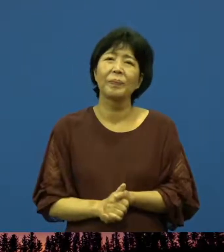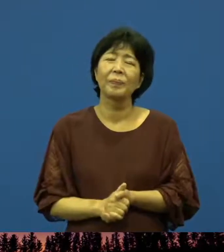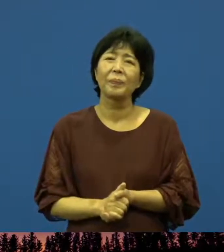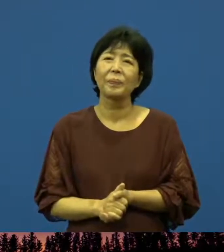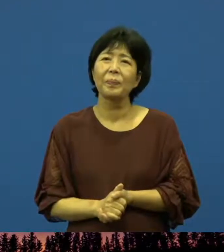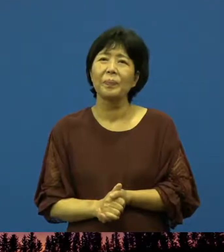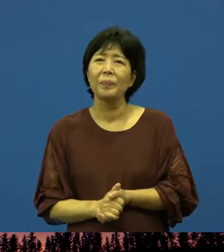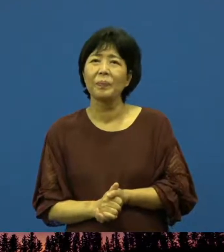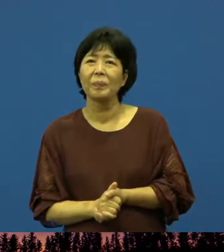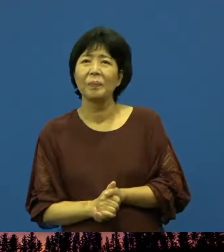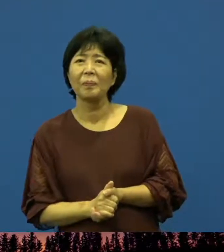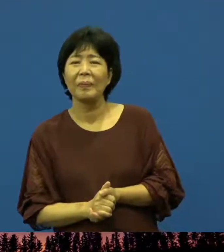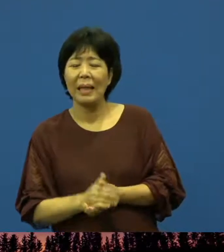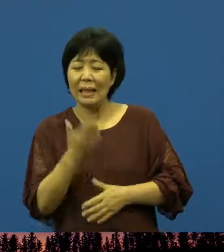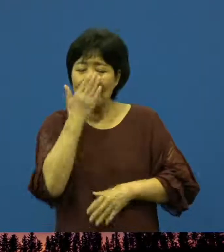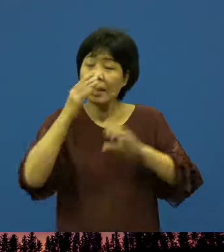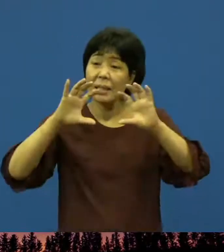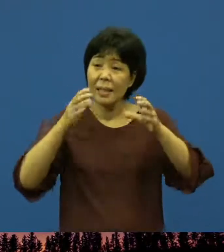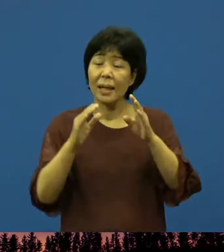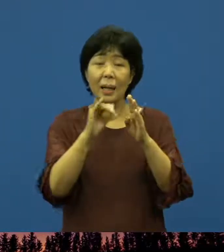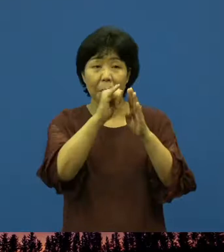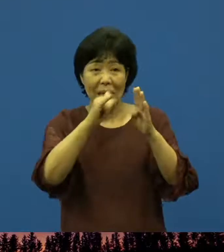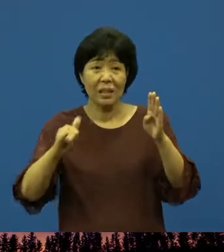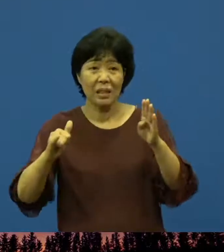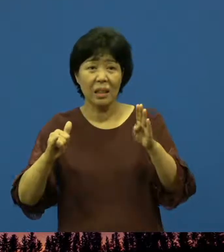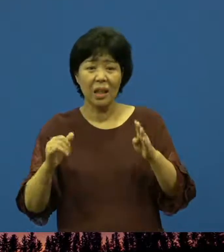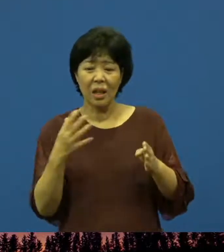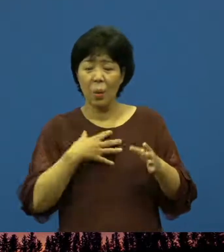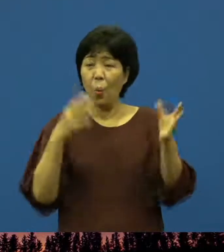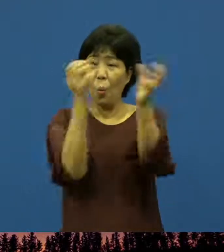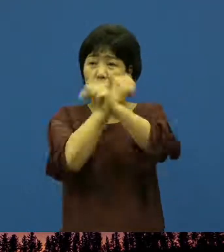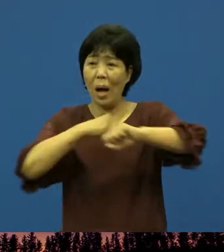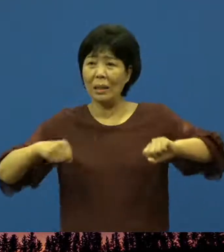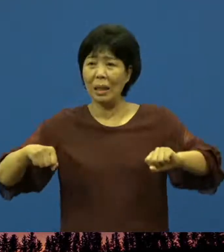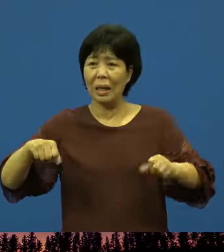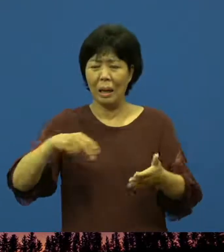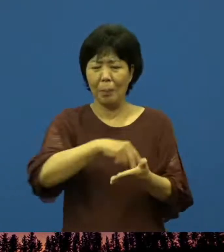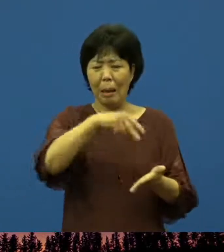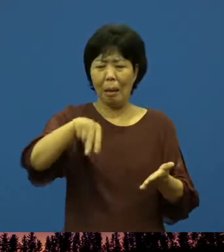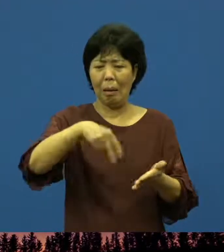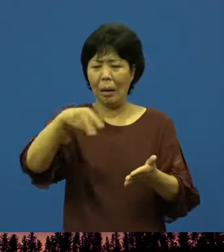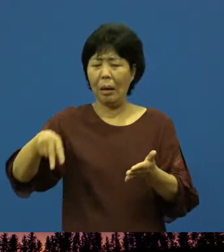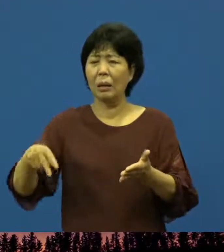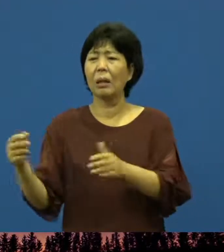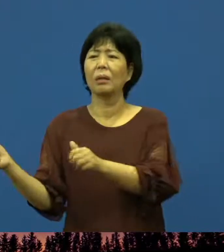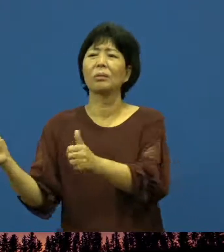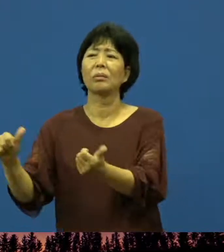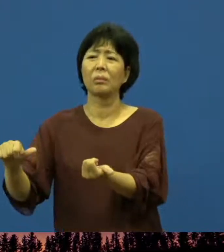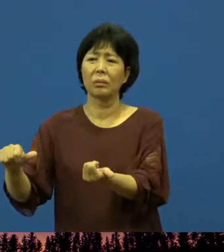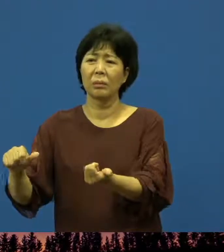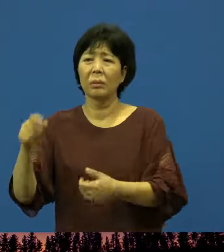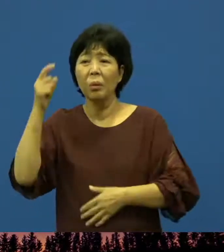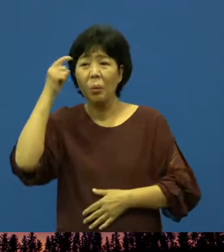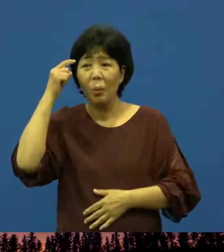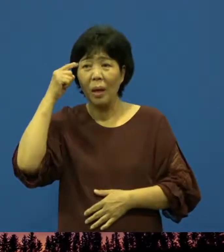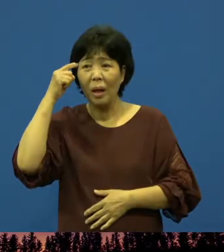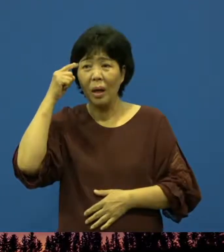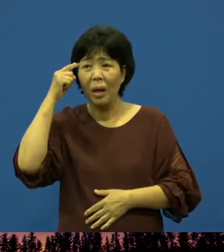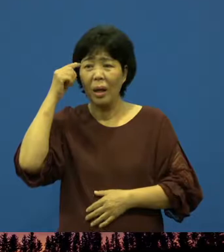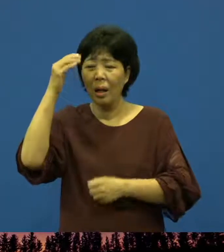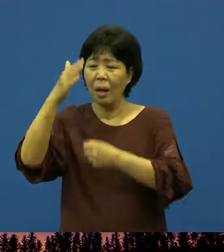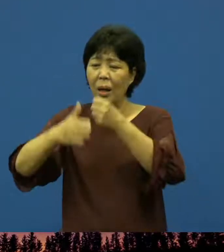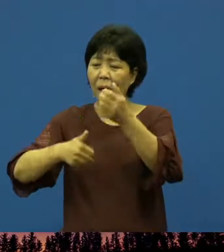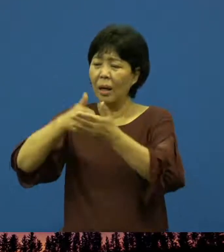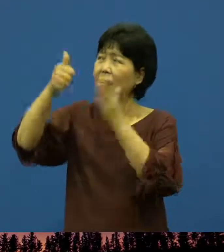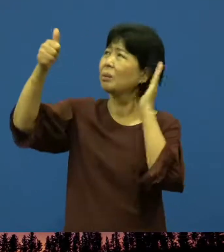여러분, 1세대 이스라엘 백성이 광야에서 방황하다 끝났습니다. 하나님을 깊이 경험하는 일에 실패했기 때문에요. 하나님으로 향하는 시선에 문제가 생기자